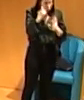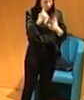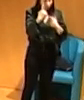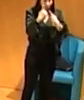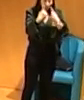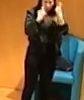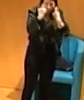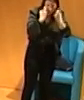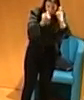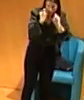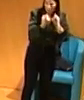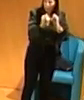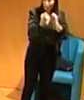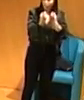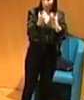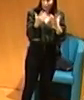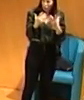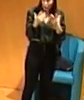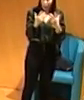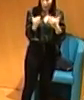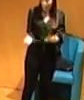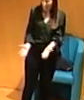l'âge adulte qui m'habitent déjà.